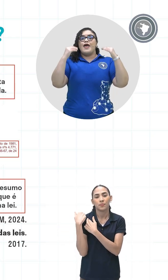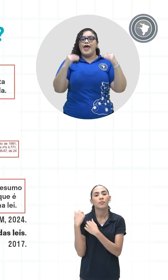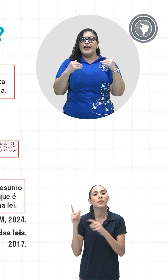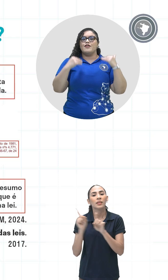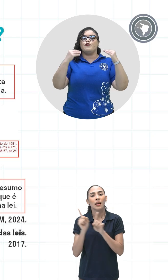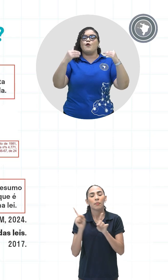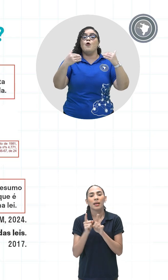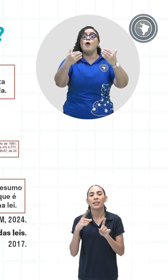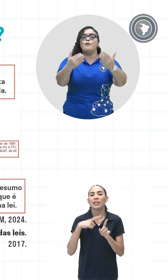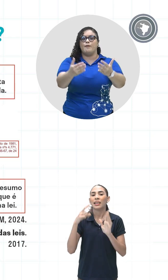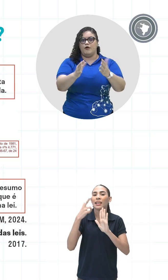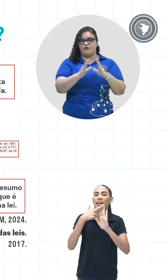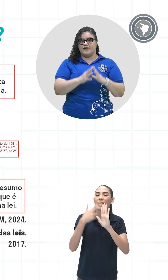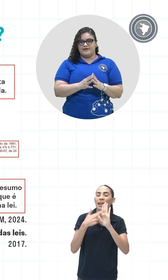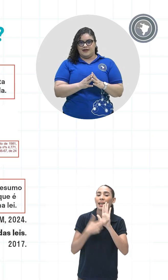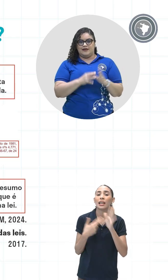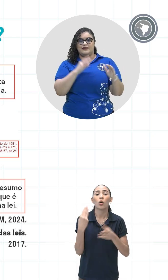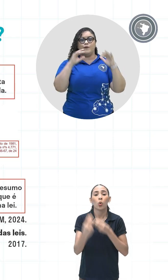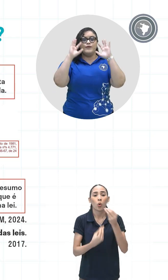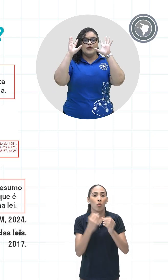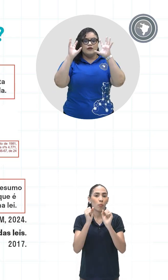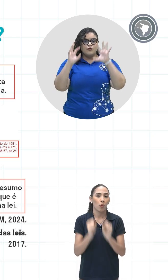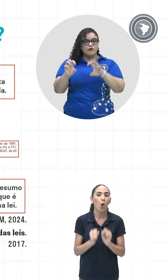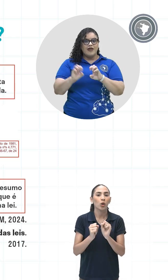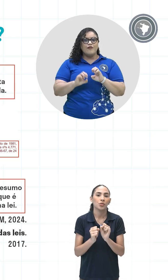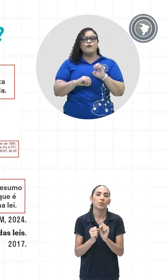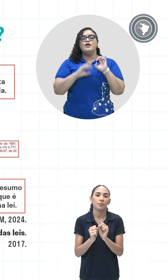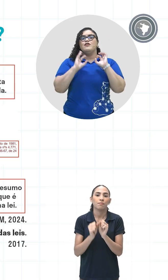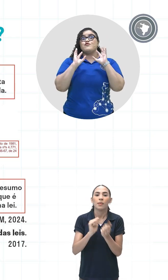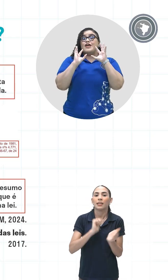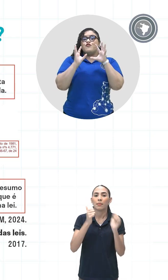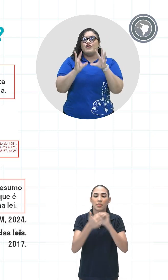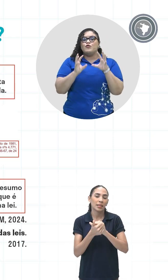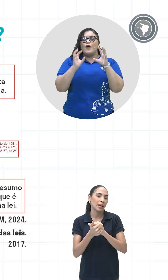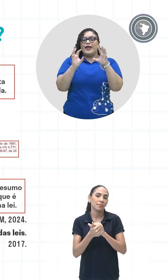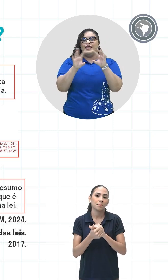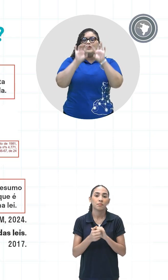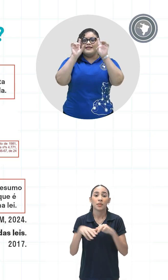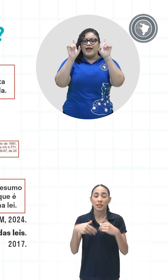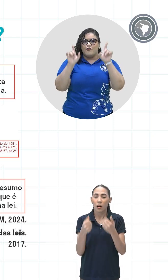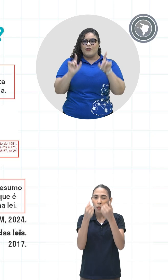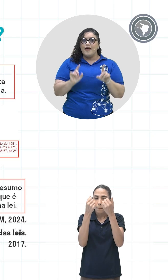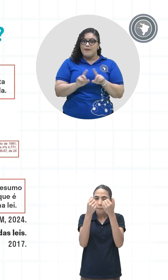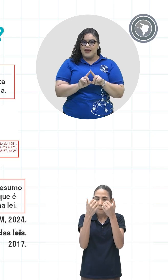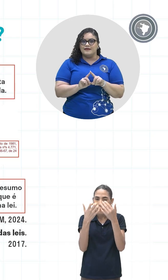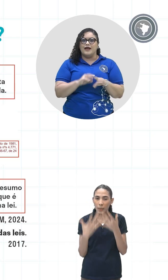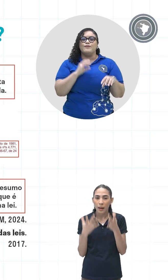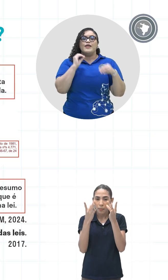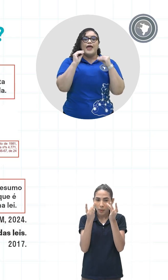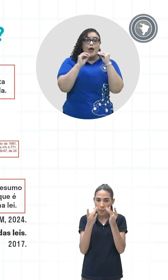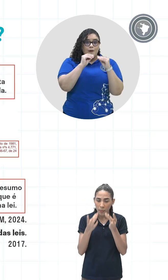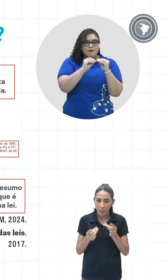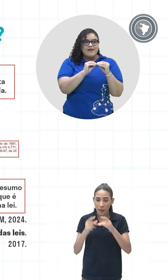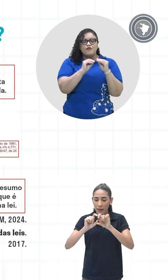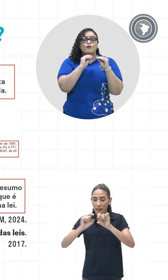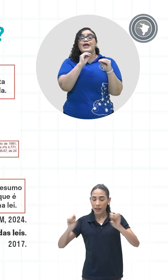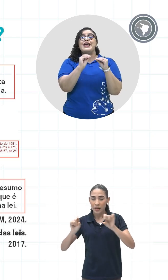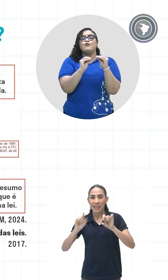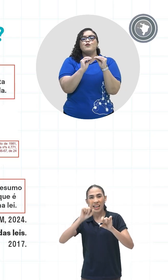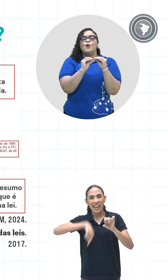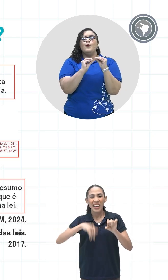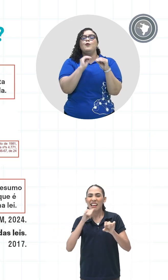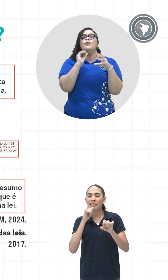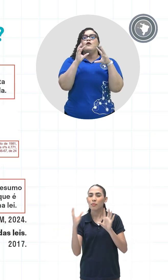também as regras de como pode fazer. Então, tudo isso está dito aí nesta ementa. É uma espécie